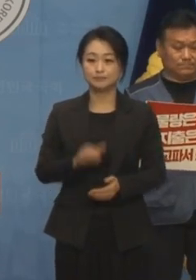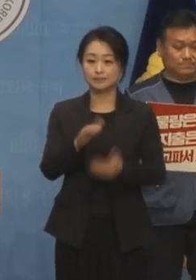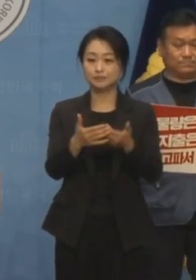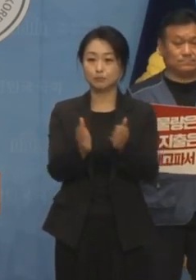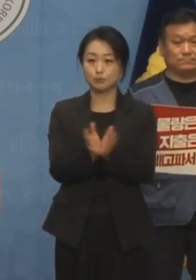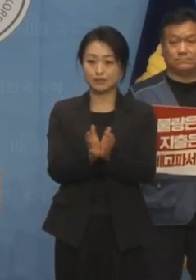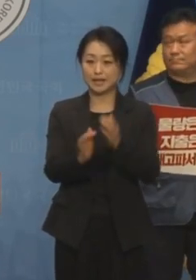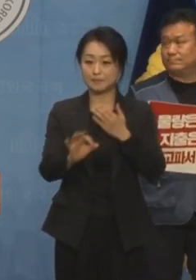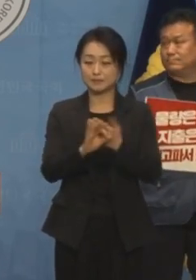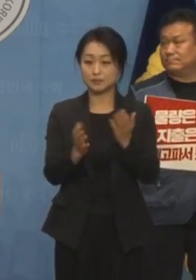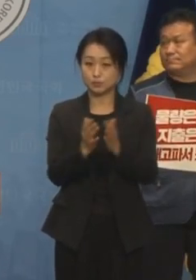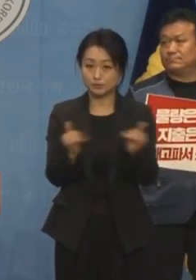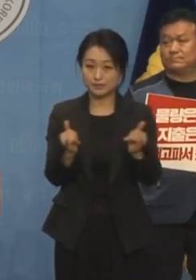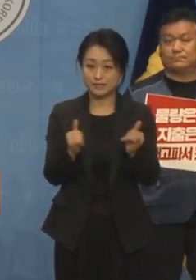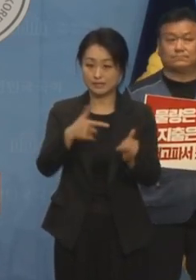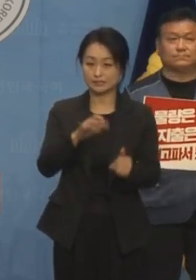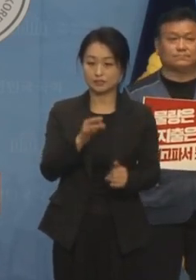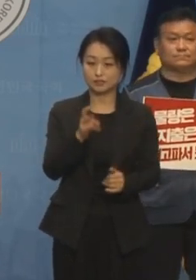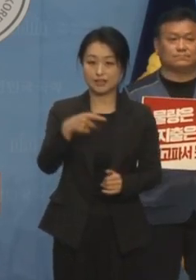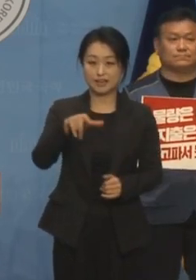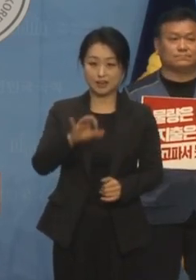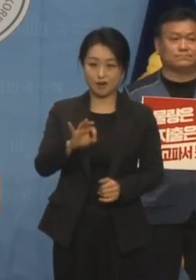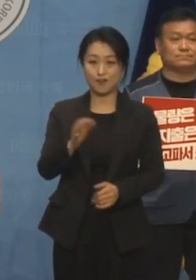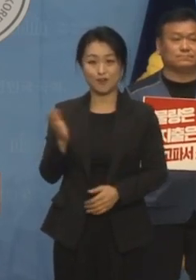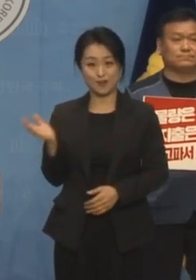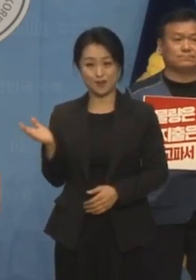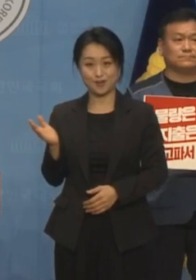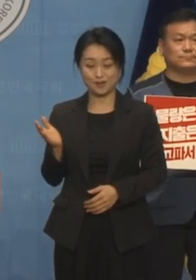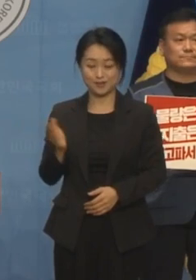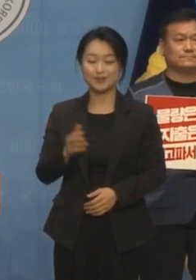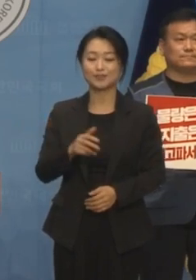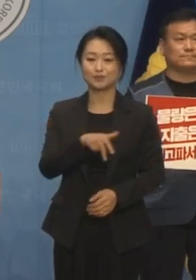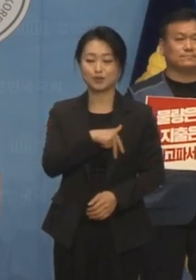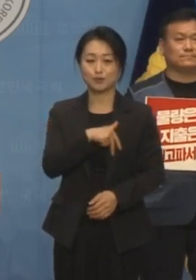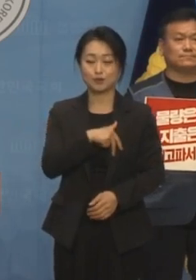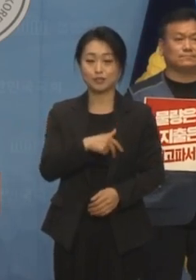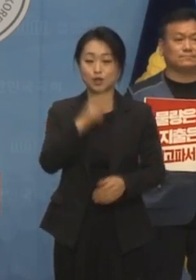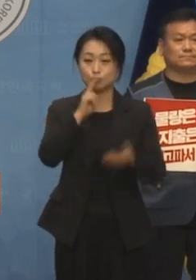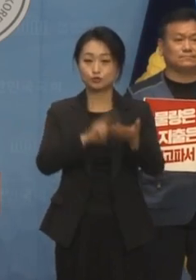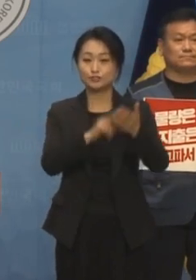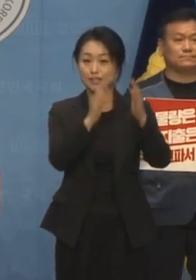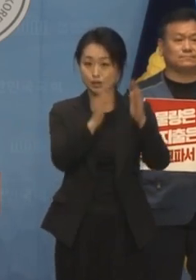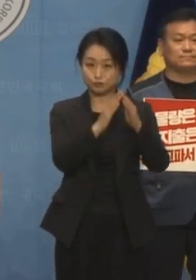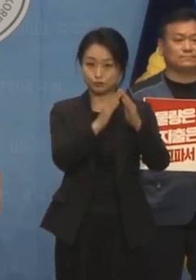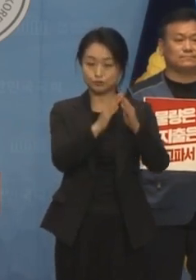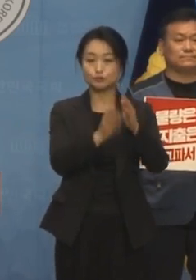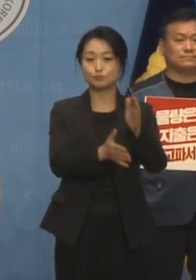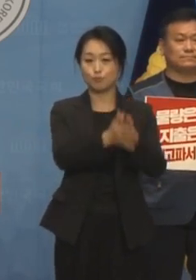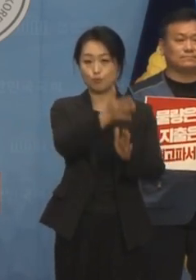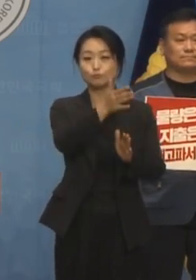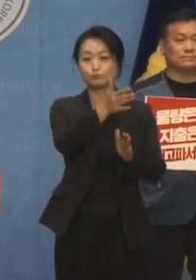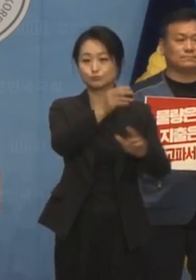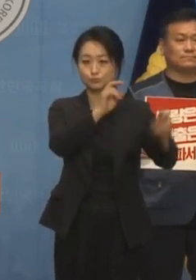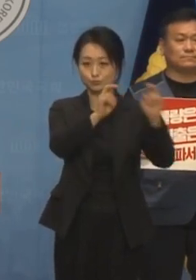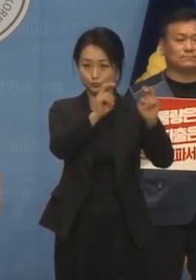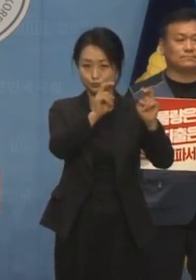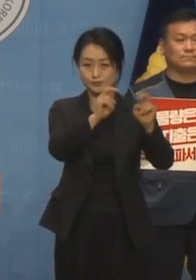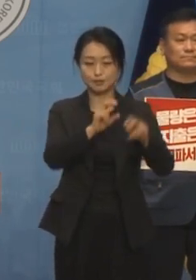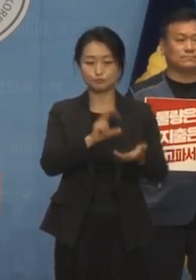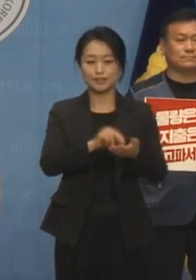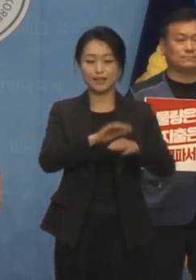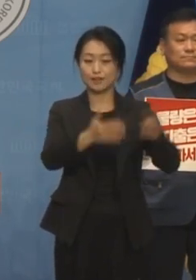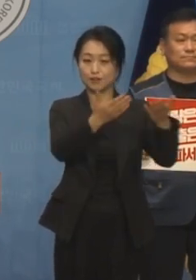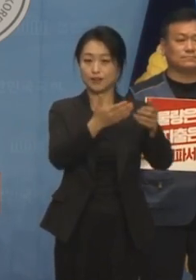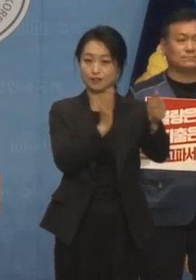진보당 비정규직 노동자 정혜경 의원입니다. 우체국 사업본부의 대책 마련을 촉구합니다.